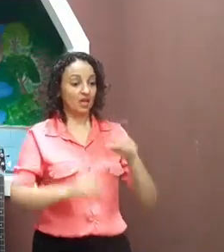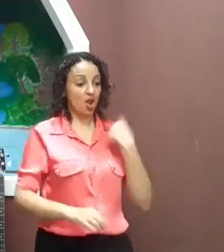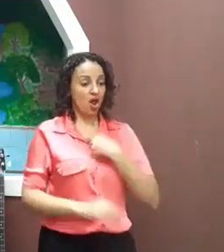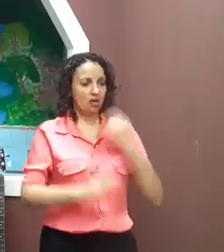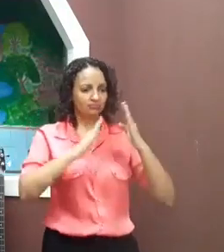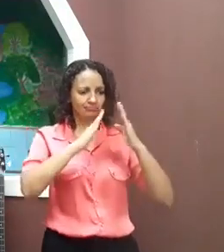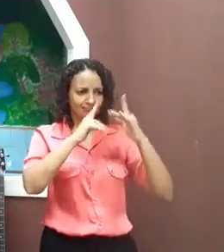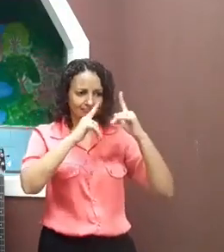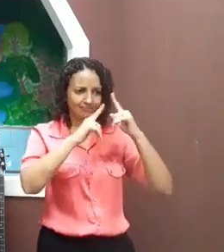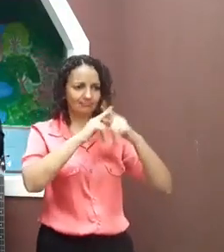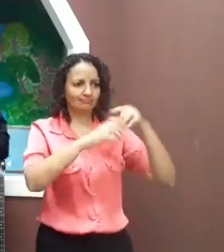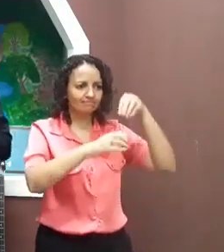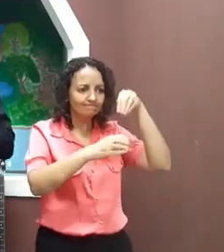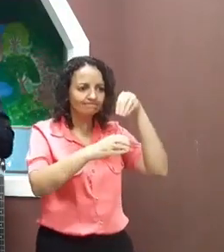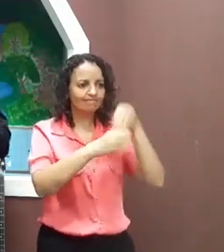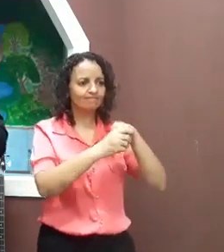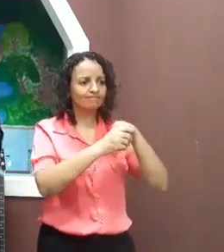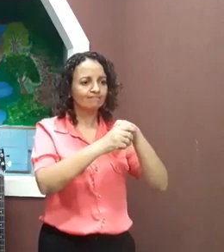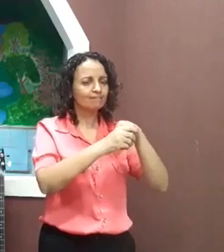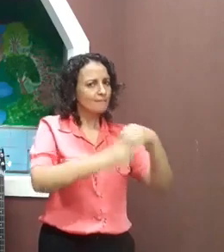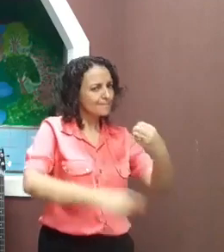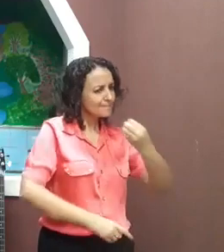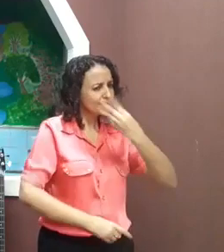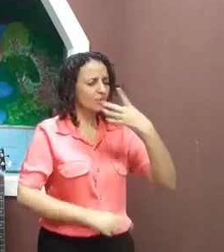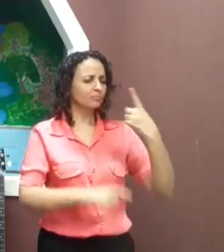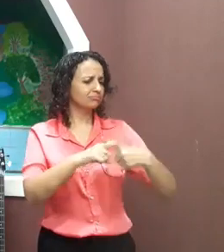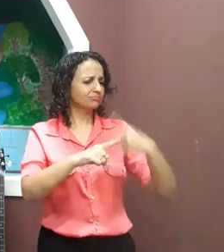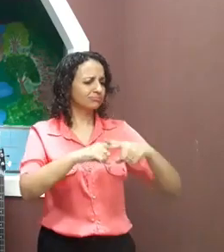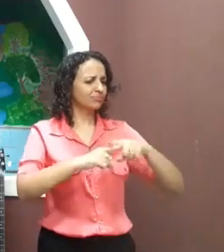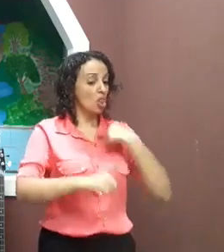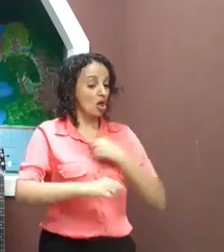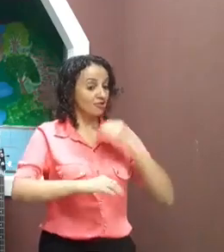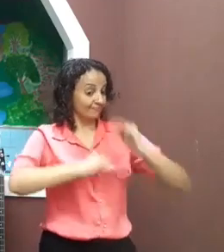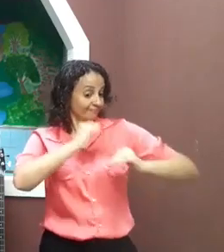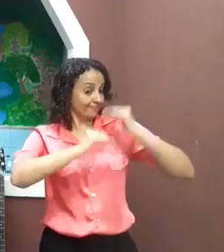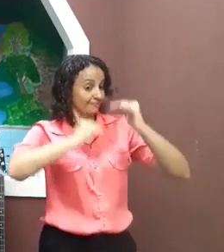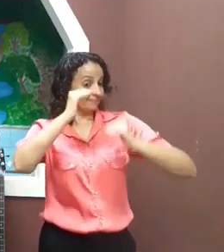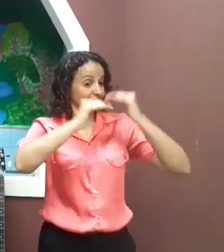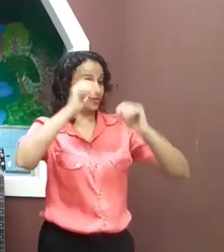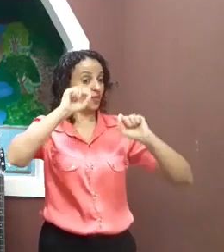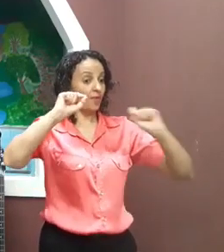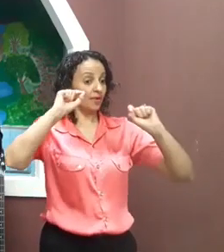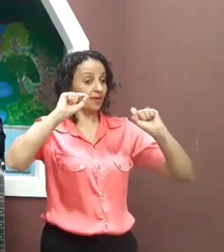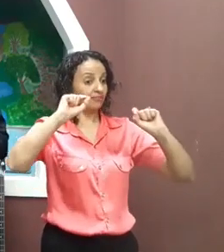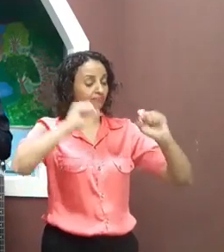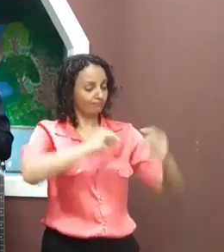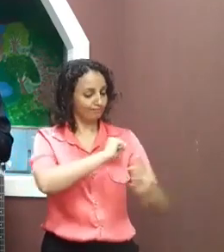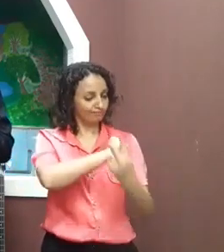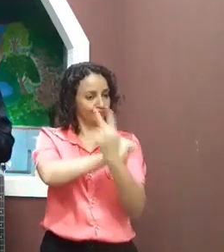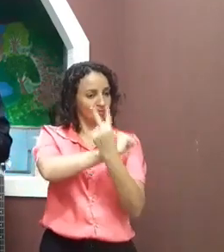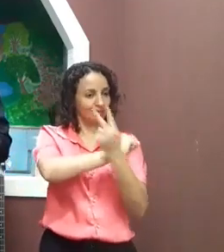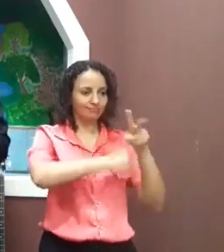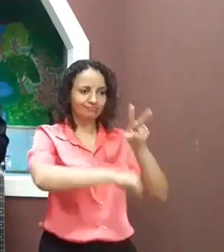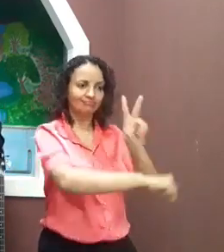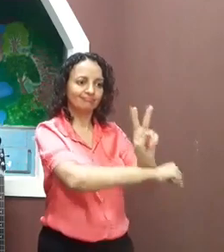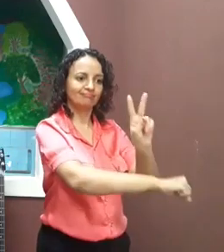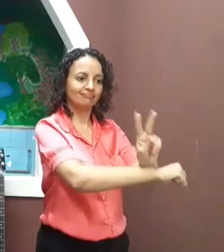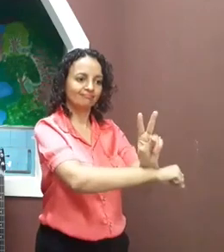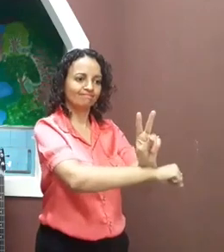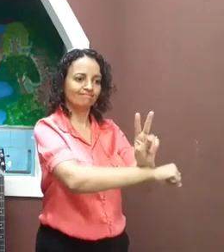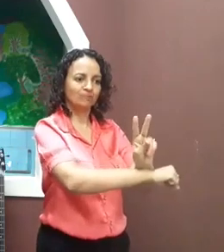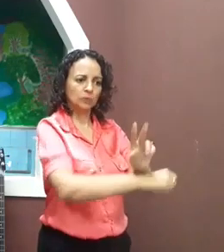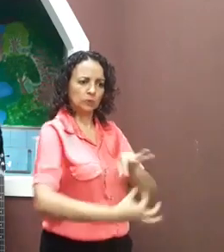correlato à igreja local, é que ela promove a proteção espiritual daqueles que estão